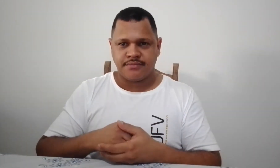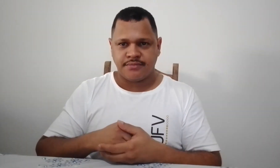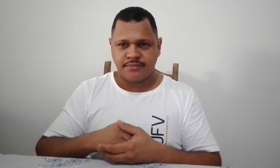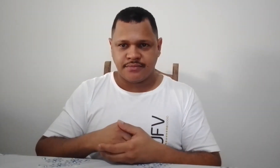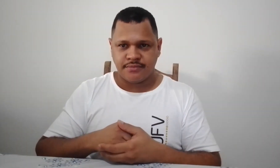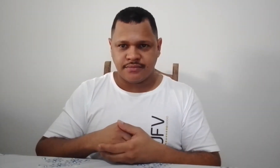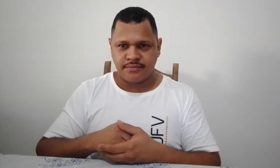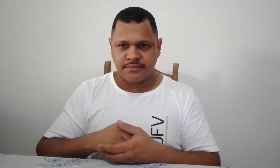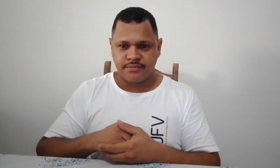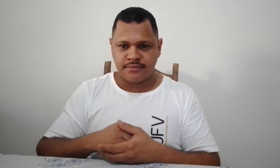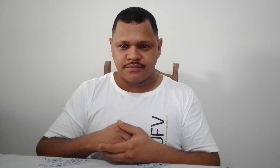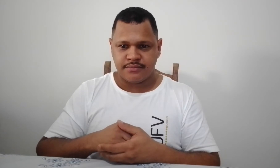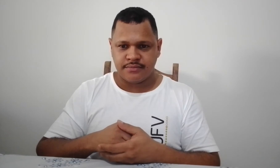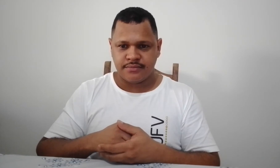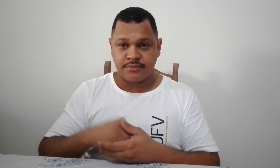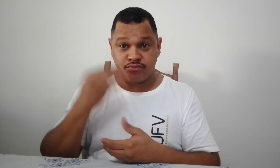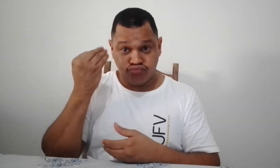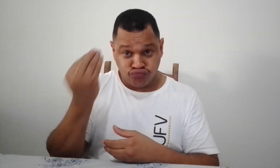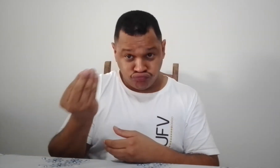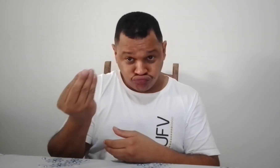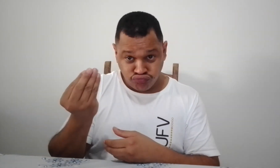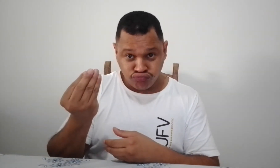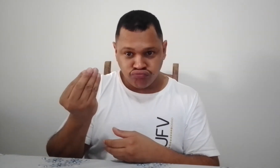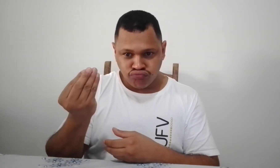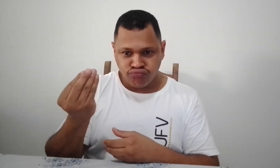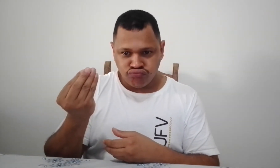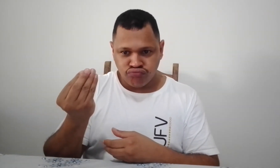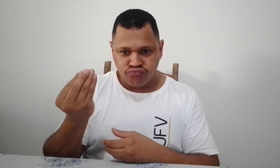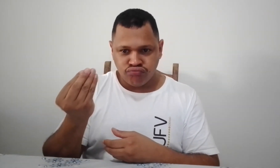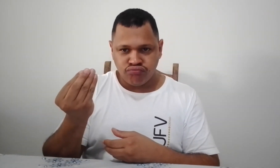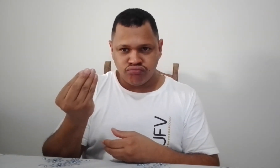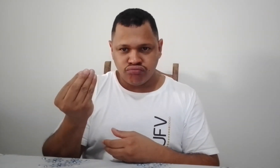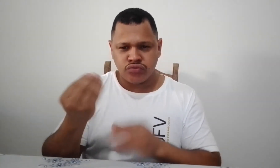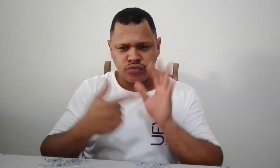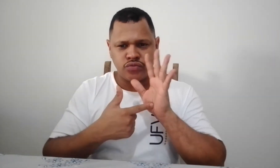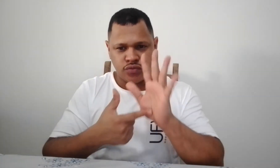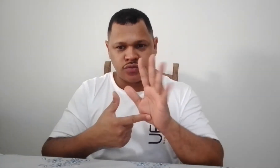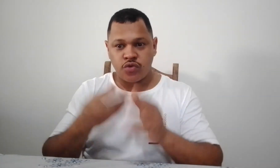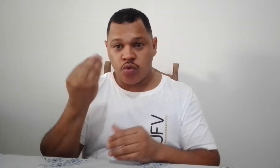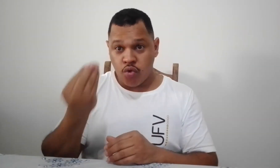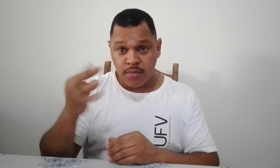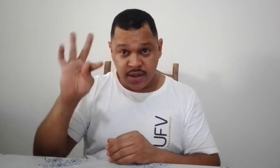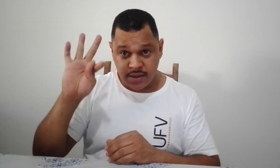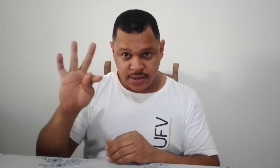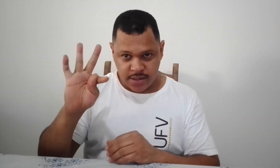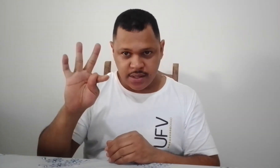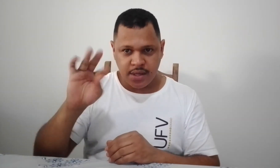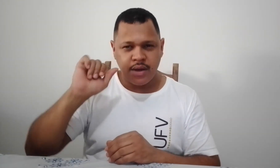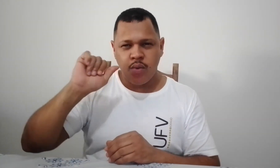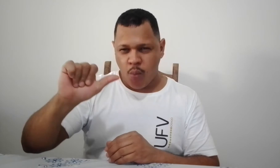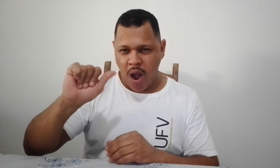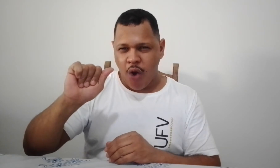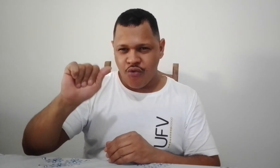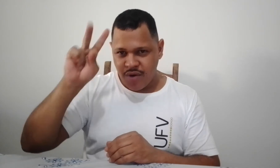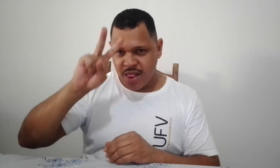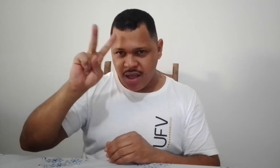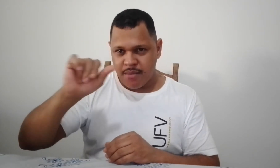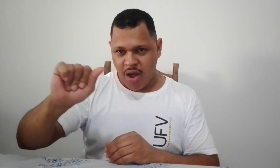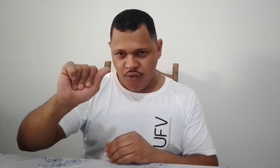o N-φ-ômega, é a amplitude desse sinal. O ômega-t, que é o alfa lá do início da aula, é o argumento